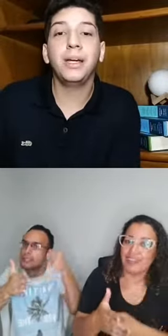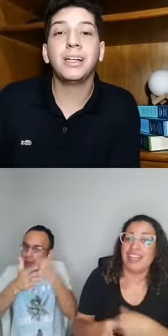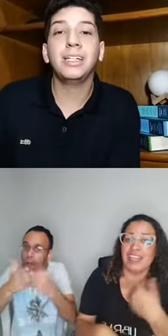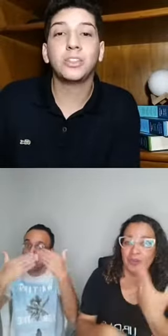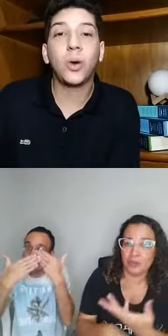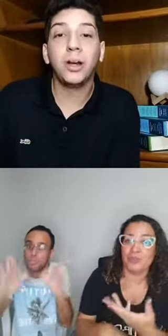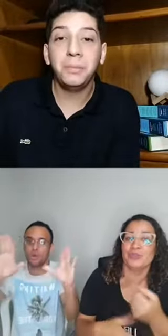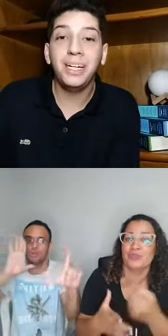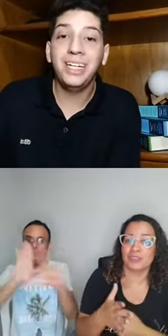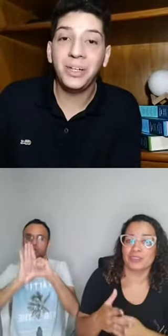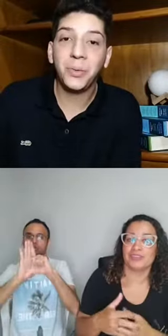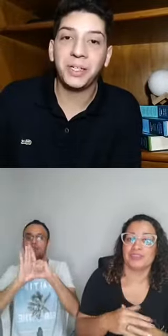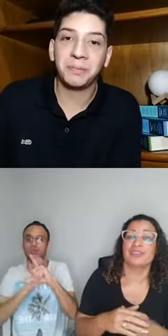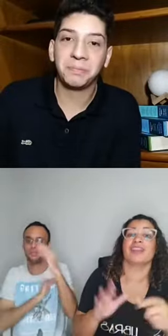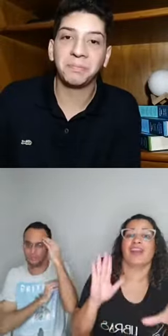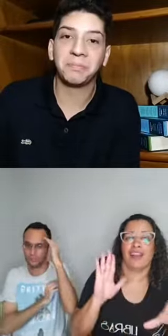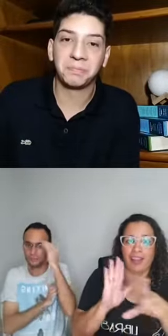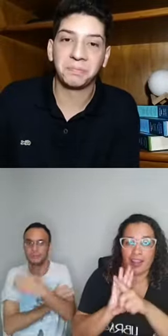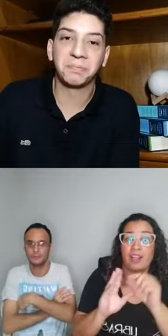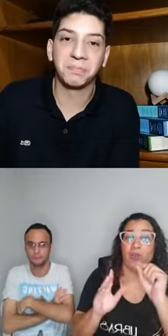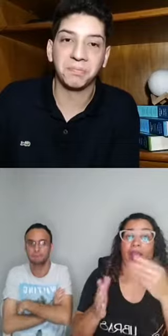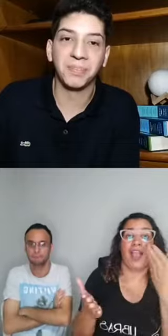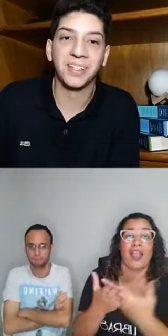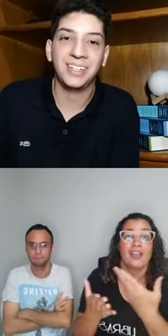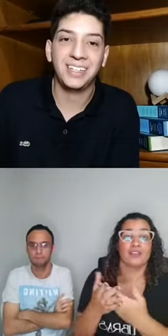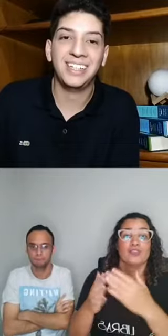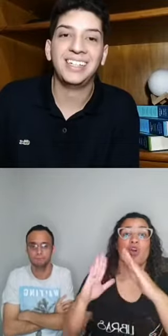luta pela escola bilíngue.